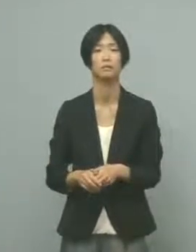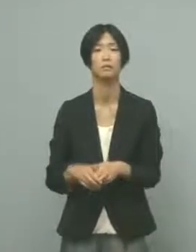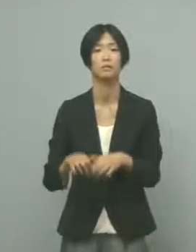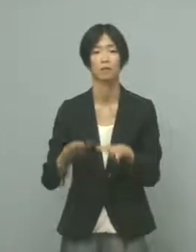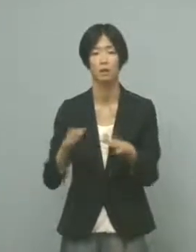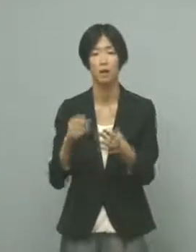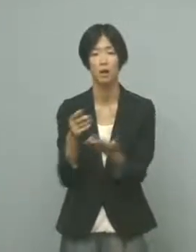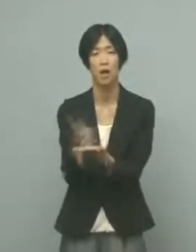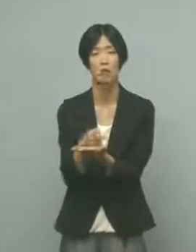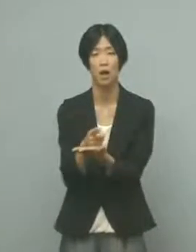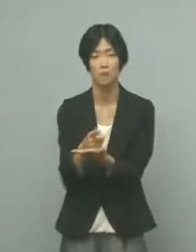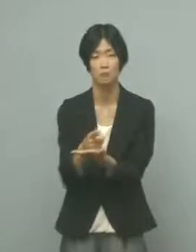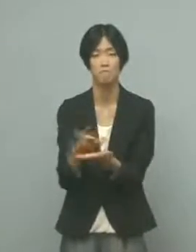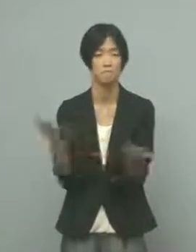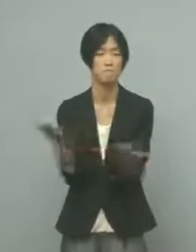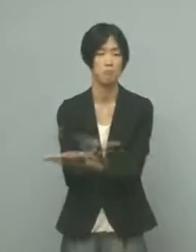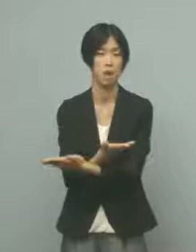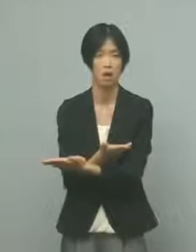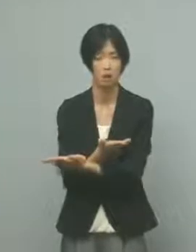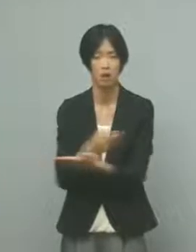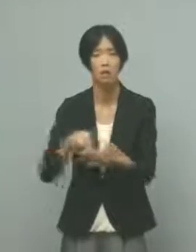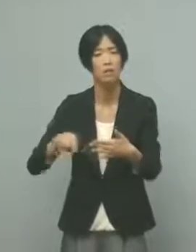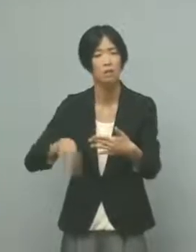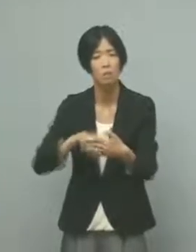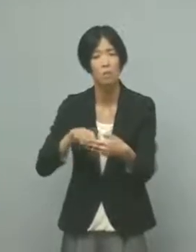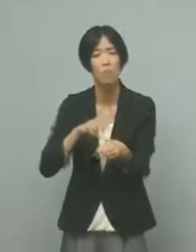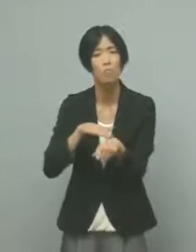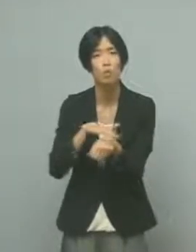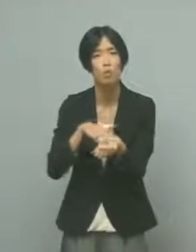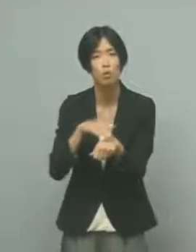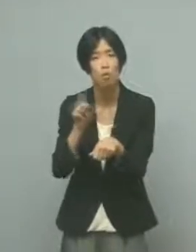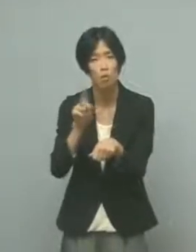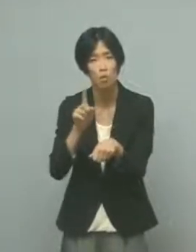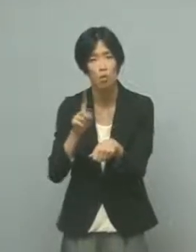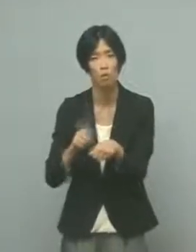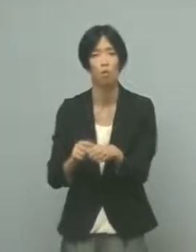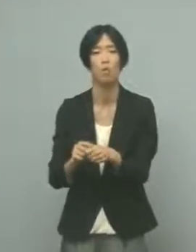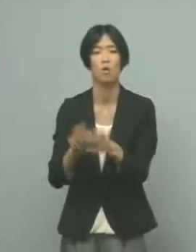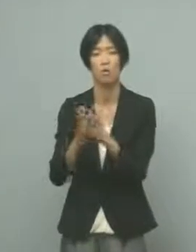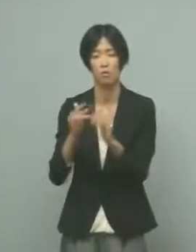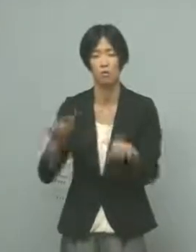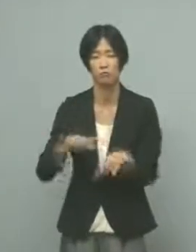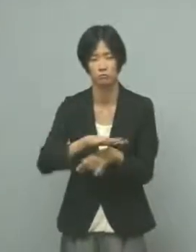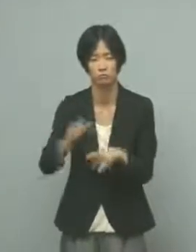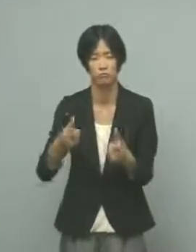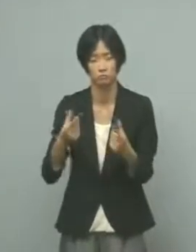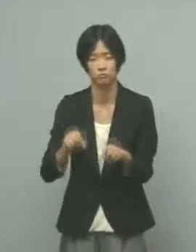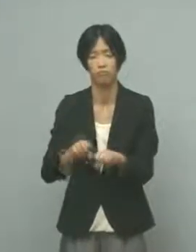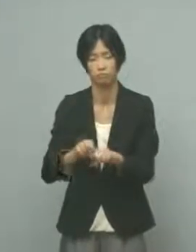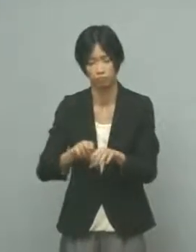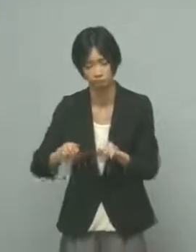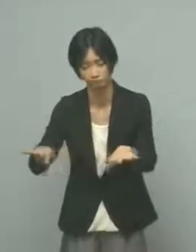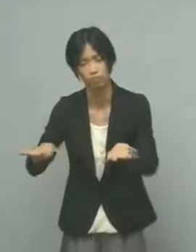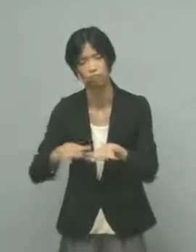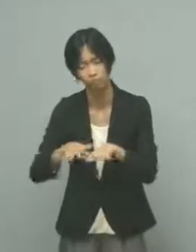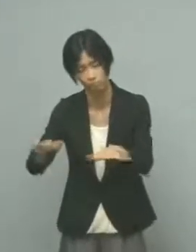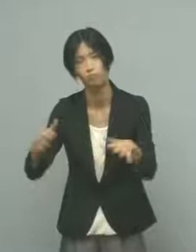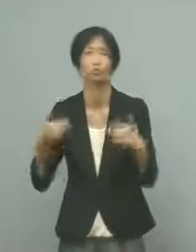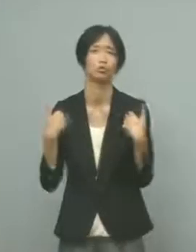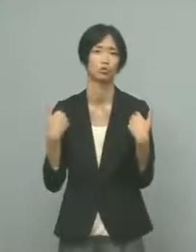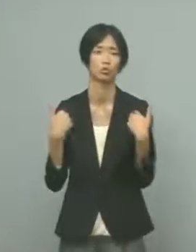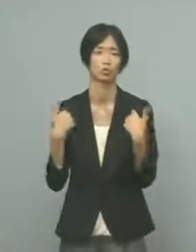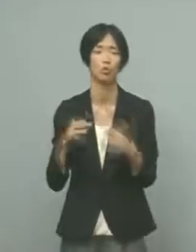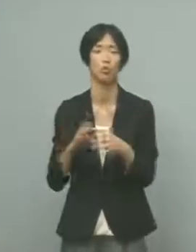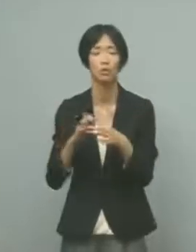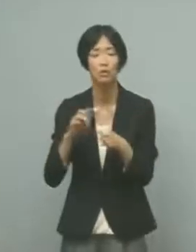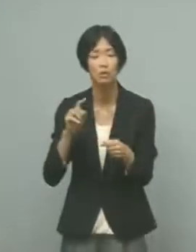イドラインの改正内容のポイントを県民の皆様にやっぱり十分周知していく必要があると、そのためには